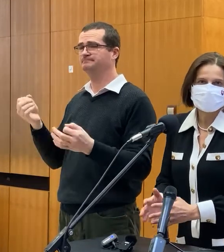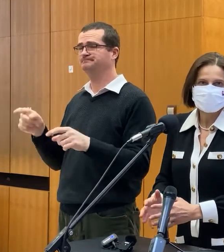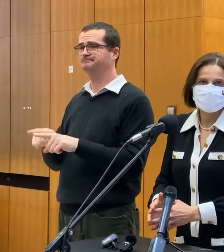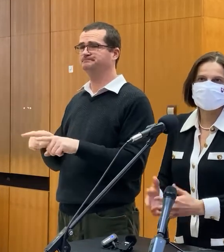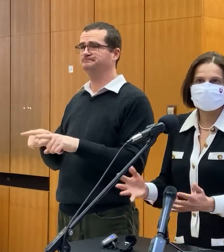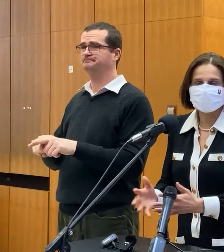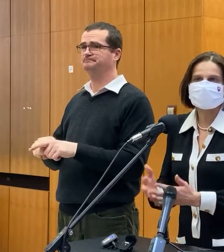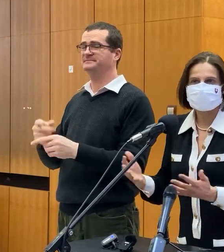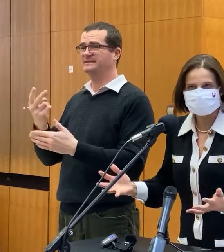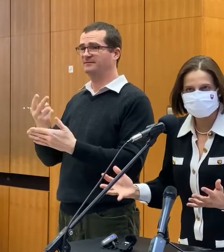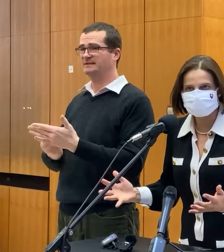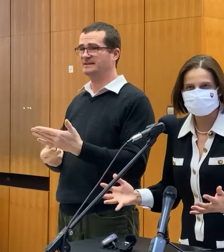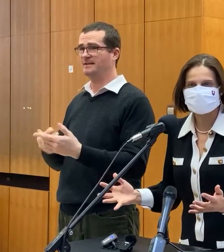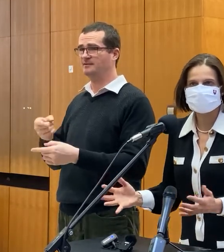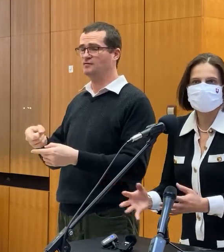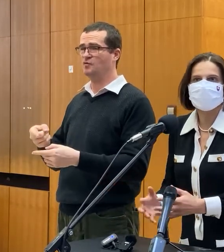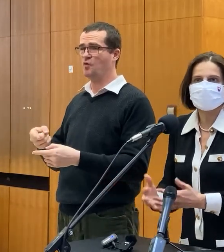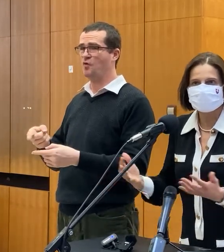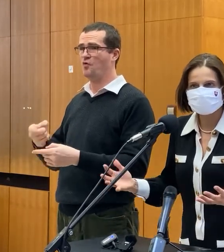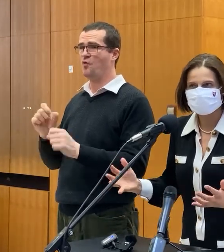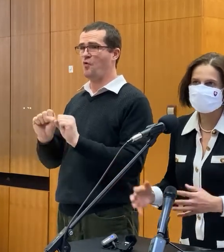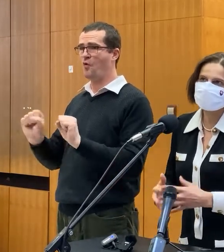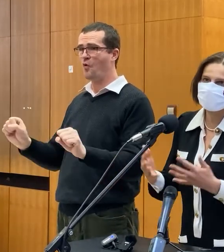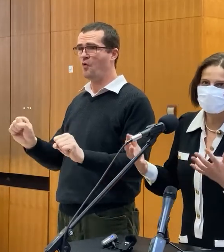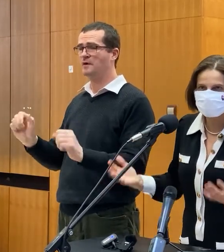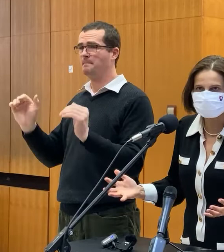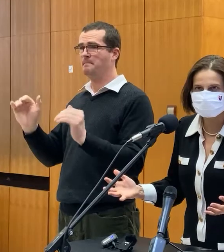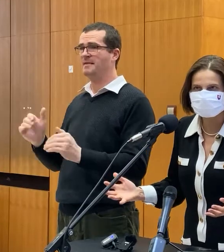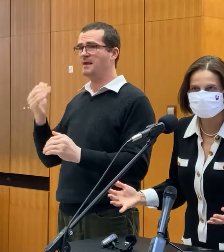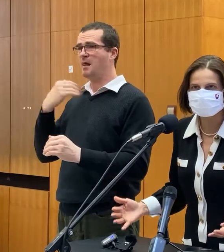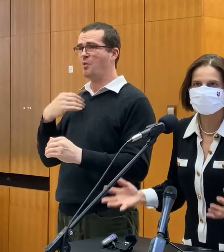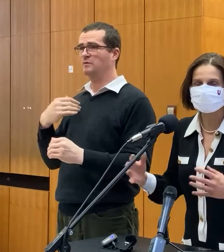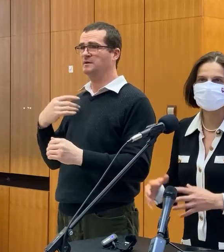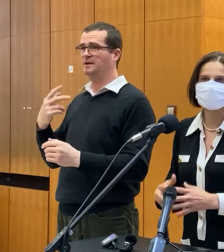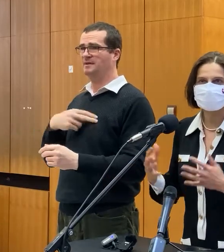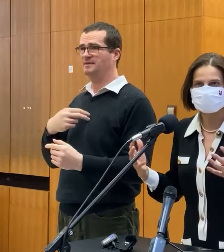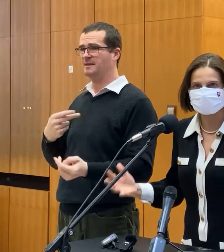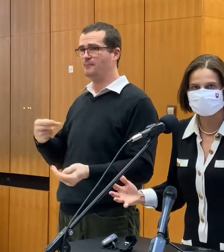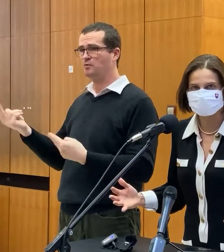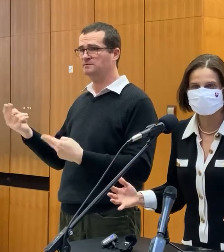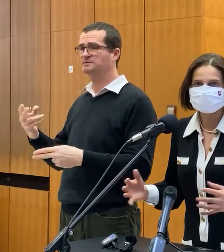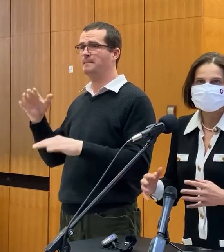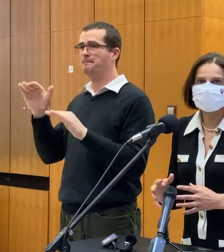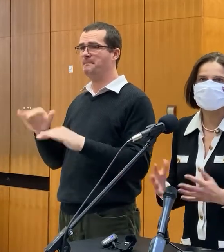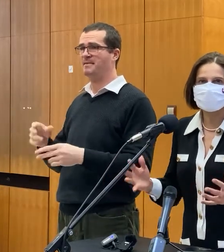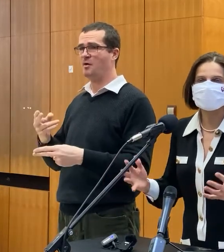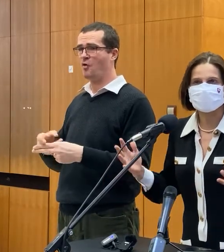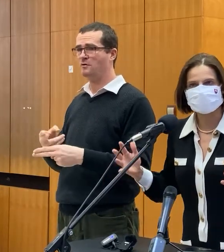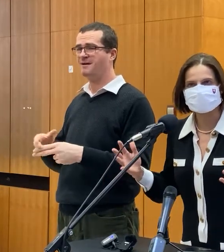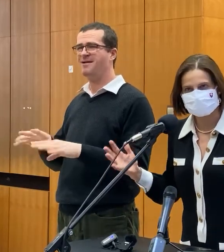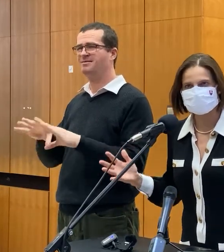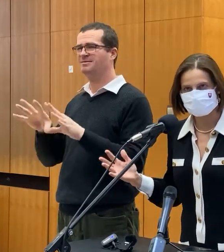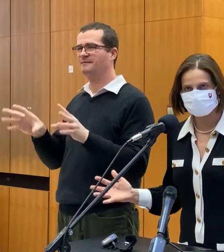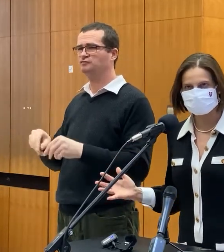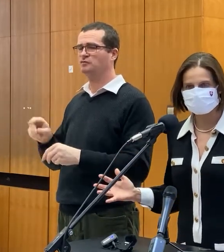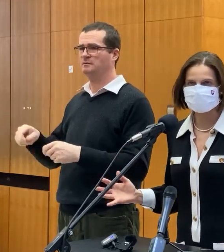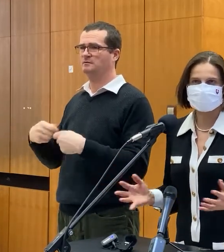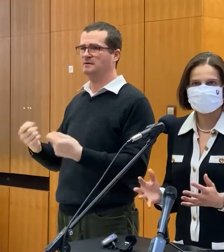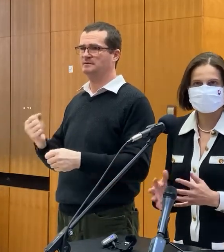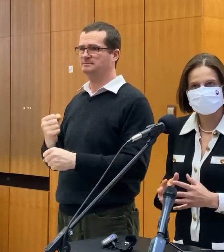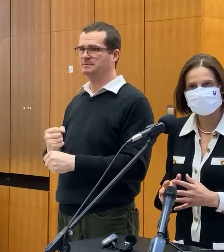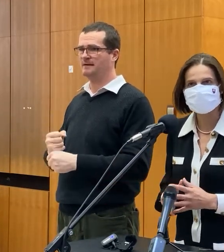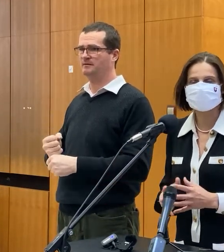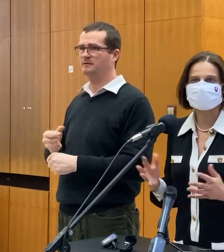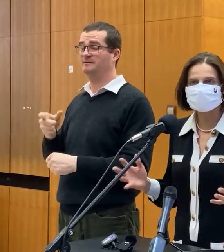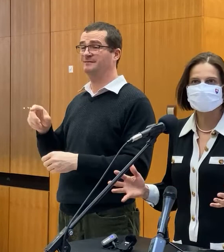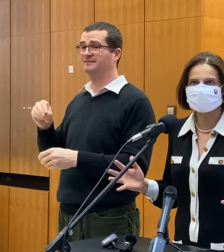nejaký výsledok, ten následok vlastne tej ochrany, menej ľudí hospitalizovaných, menej ľudí nakazených a nie všetko sa proste takto dá urobiť. Proste